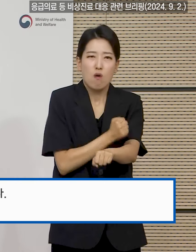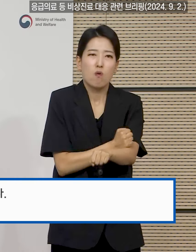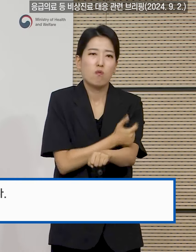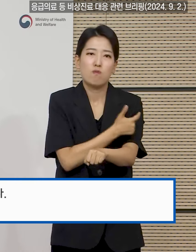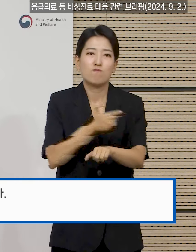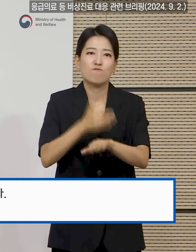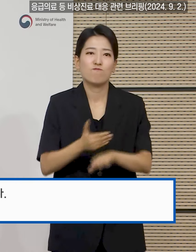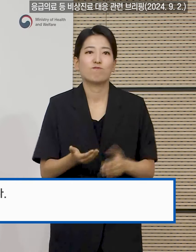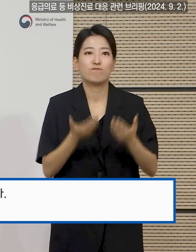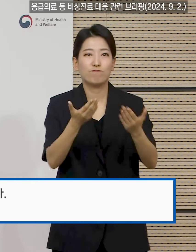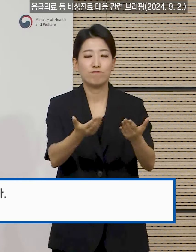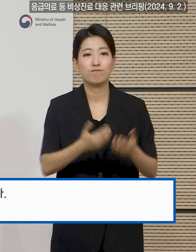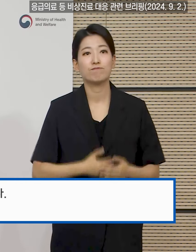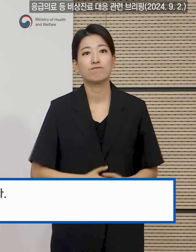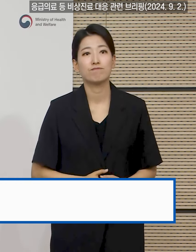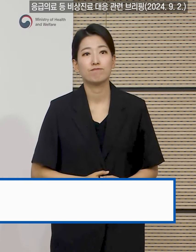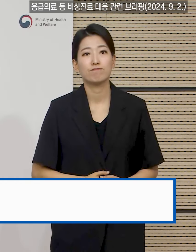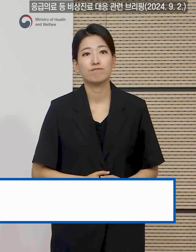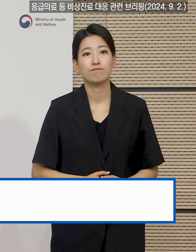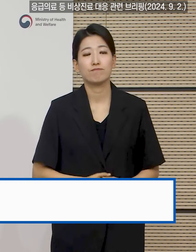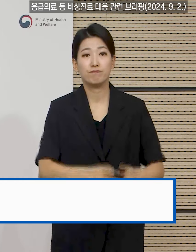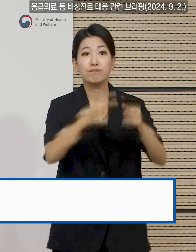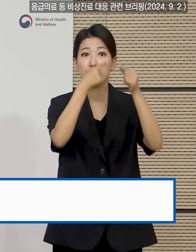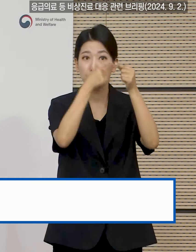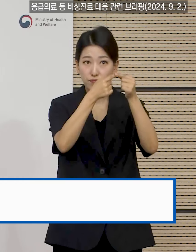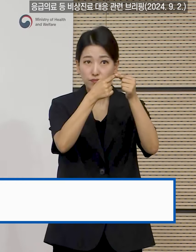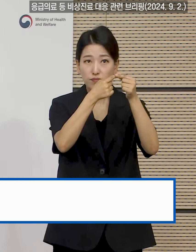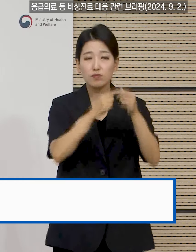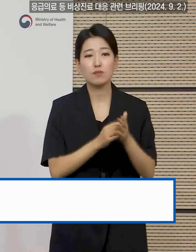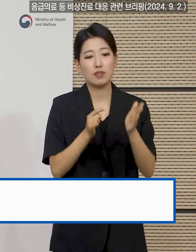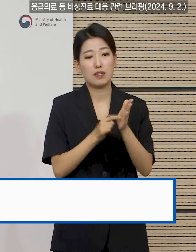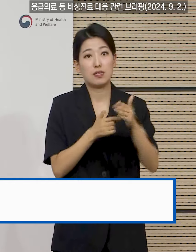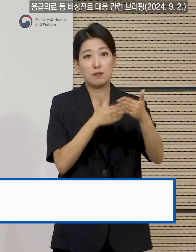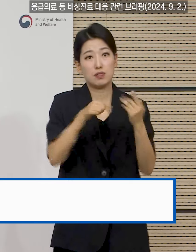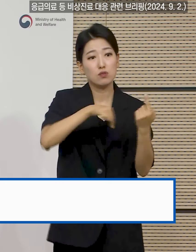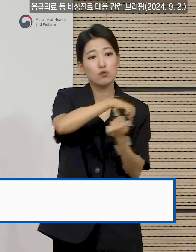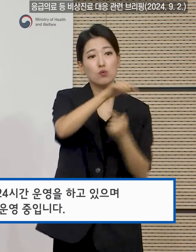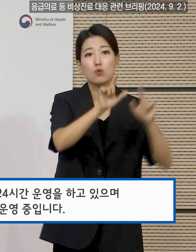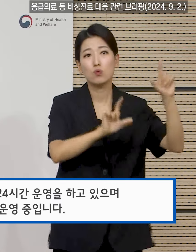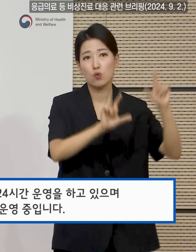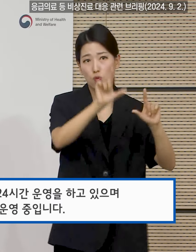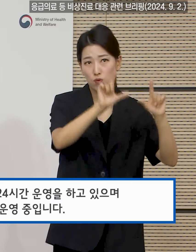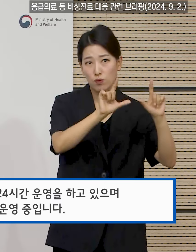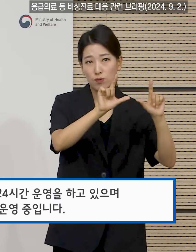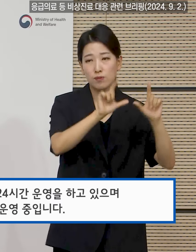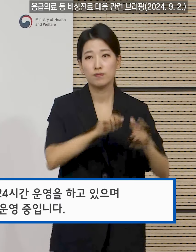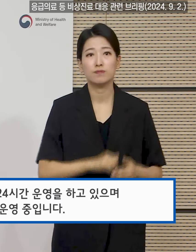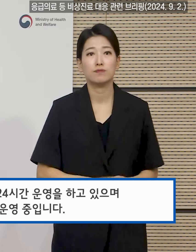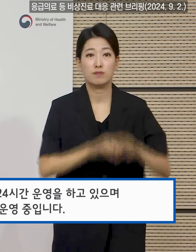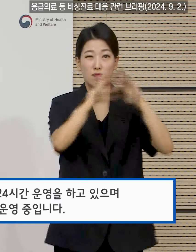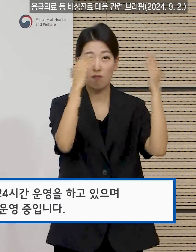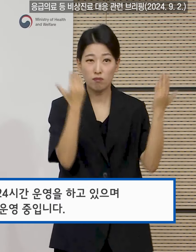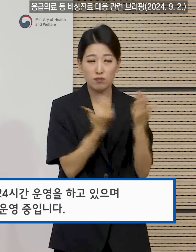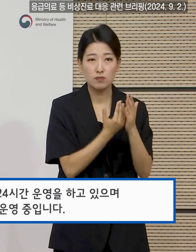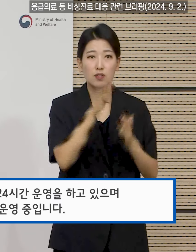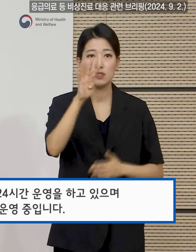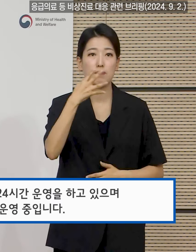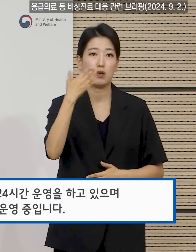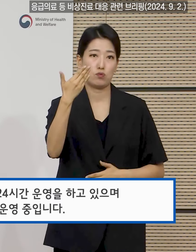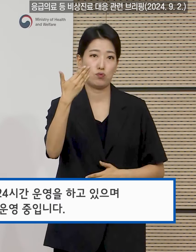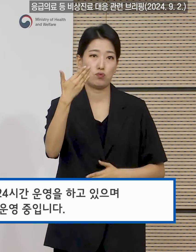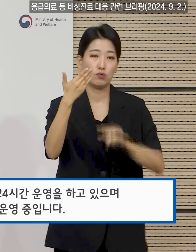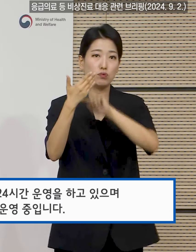현황에 대해 설명드리겠습니다. 첫째, 응급실 운영 현황입니다. 전체 409개의 응급실